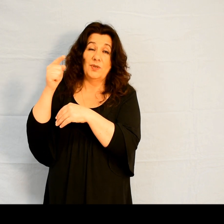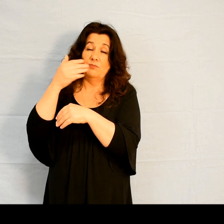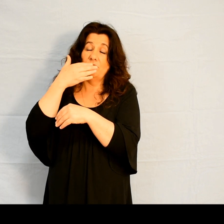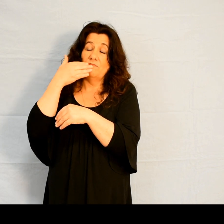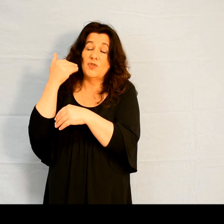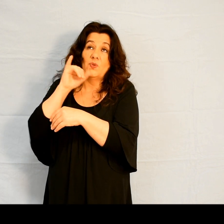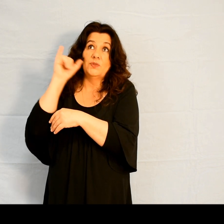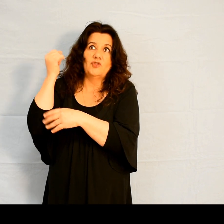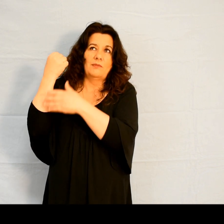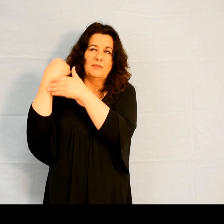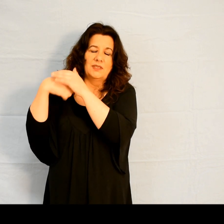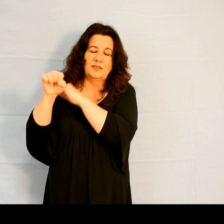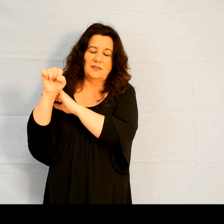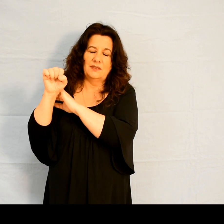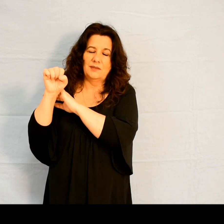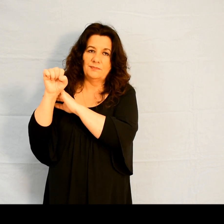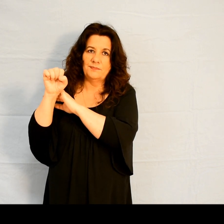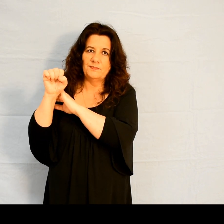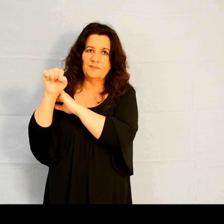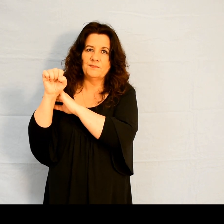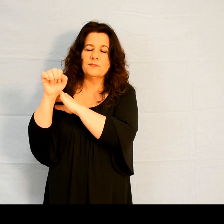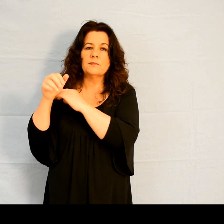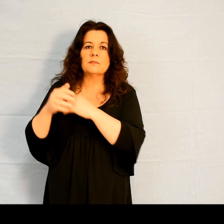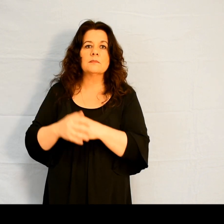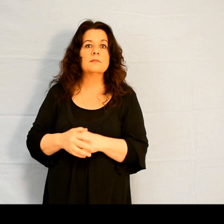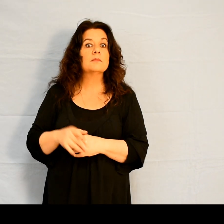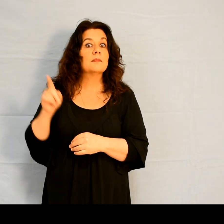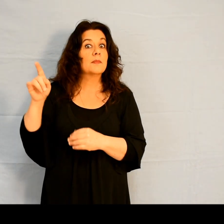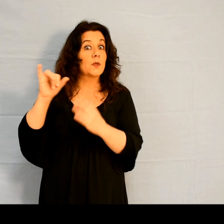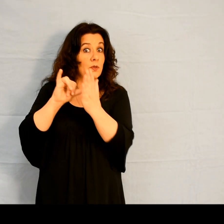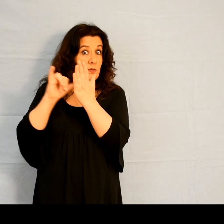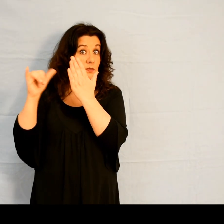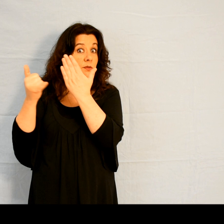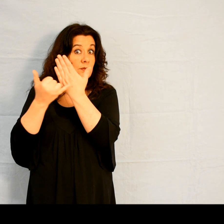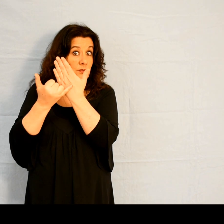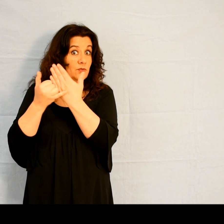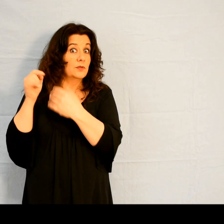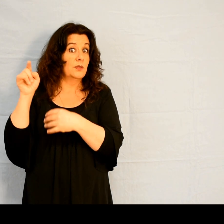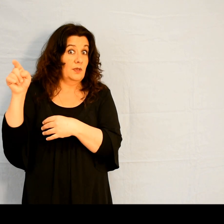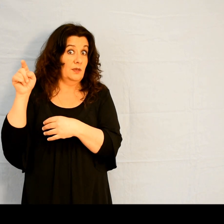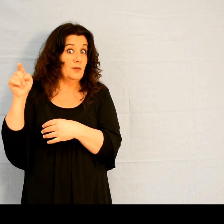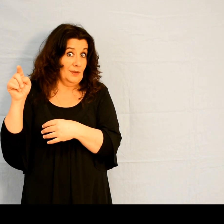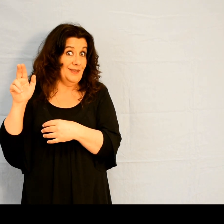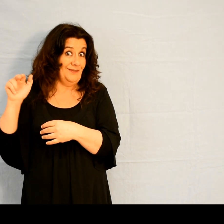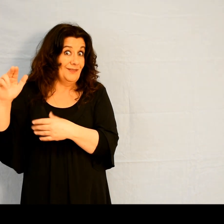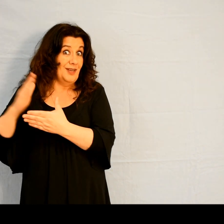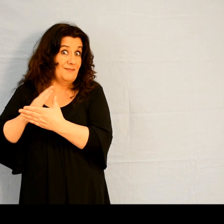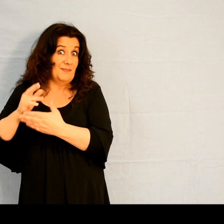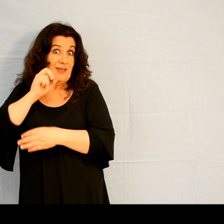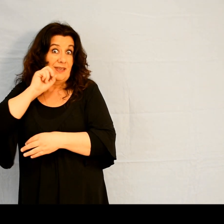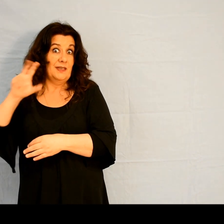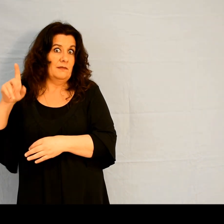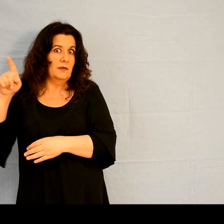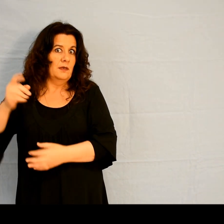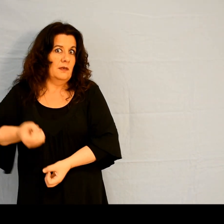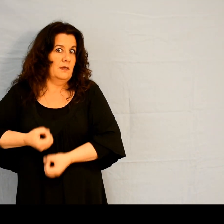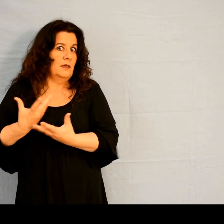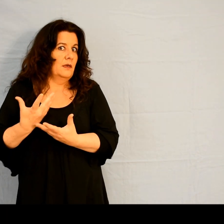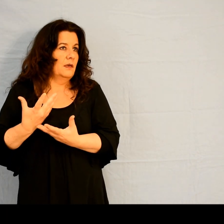Judas, celui qui le livrait, prit la parole. « Rabbi, serait-ce